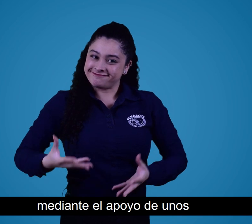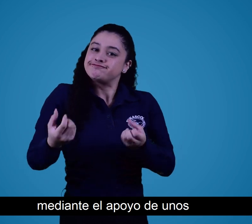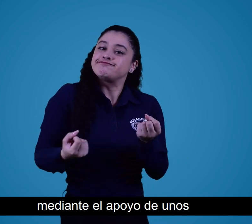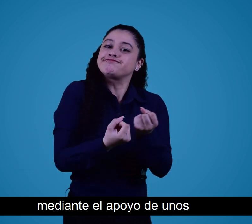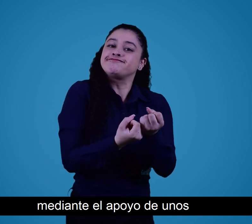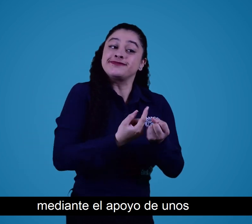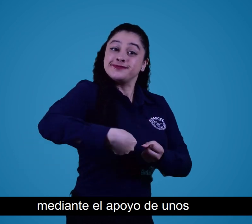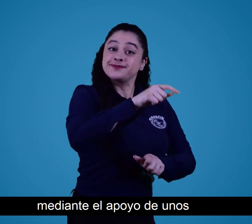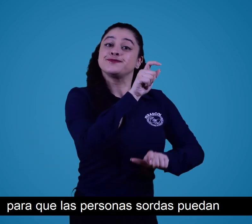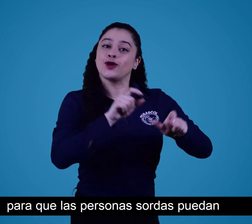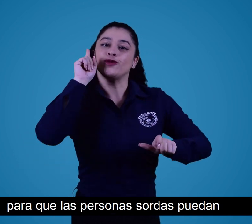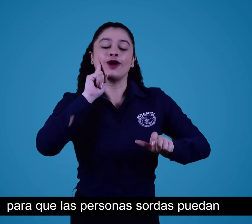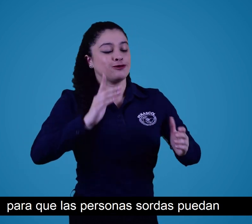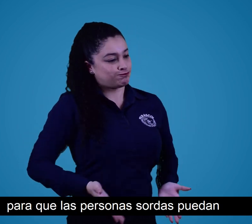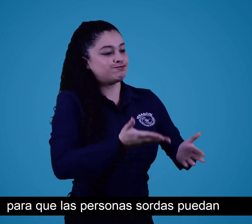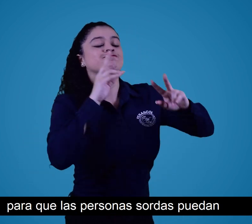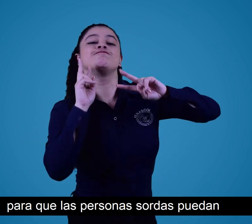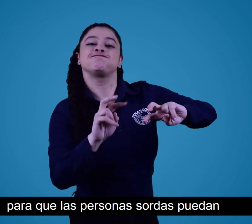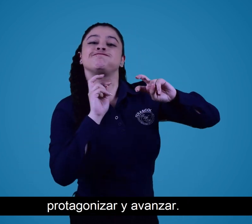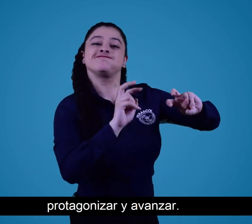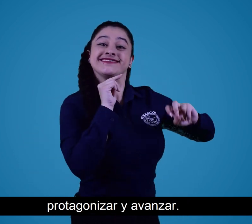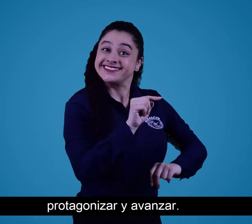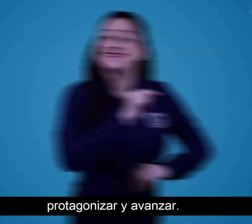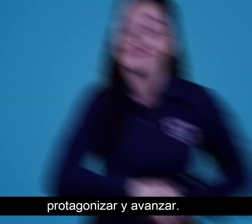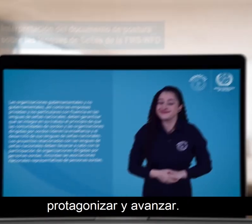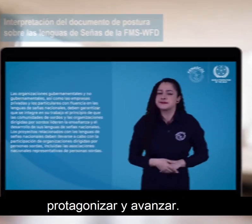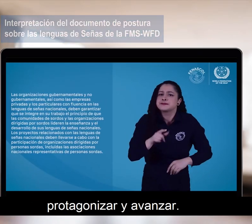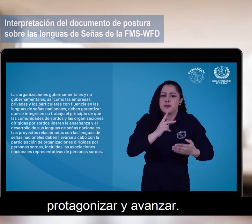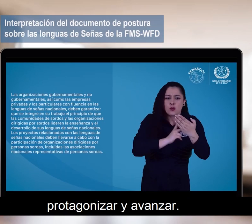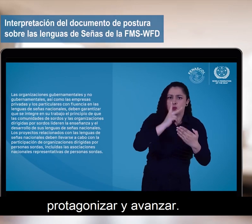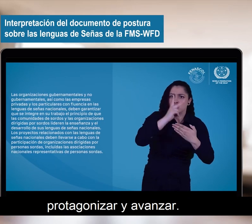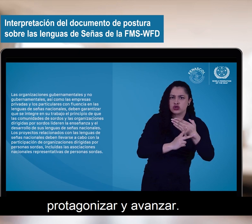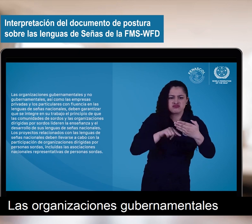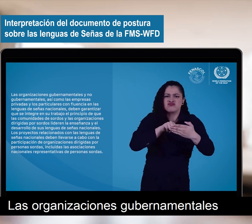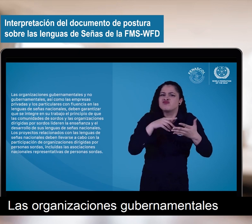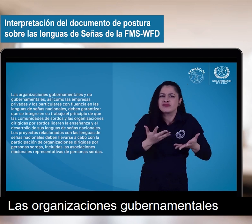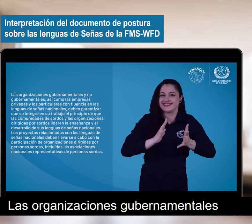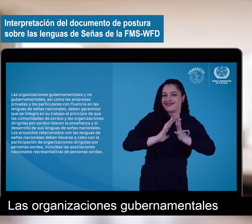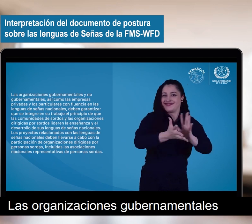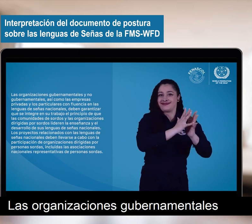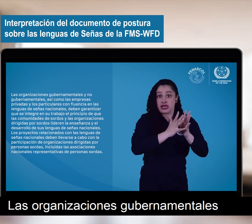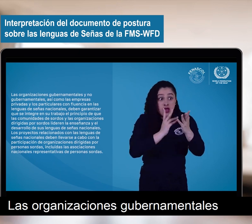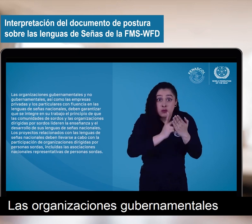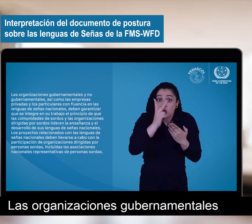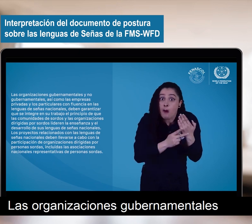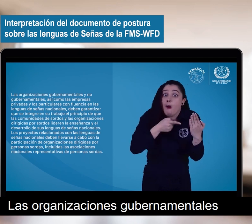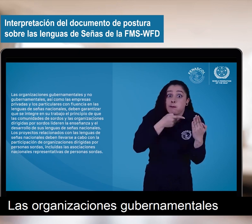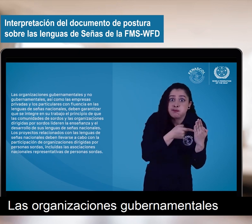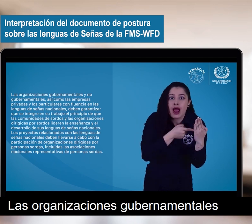apoyo de unos para que las personas sordas puedan protagonizar y avanzar Las organizaciones gubernamentales